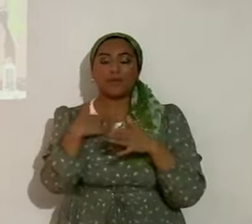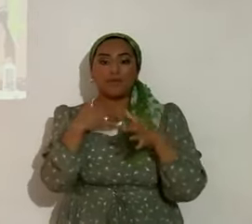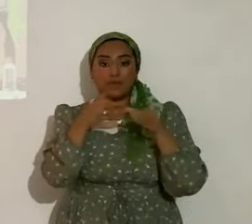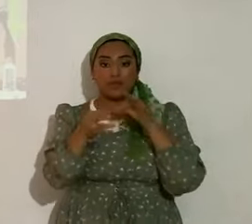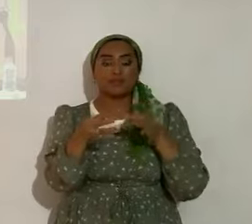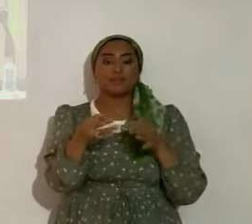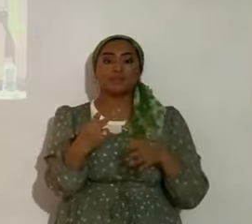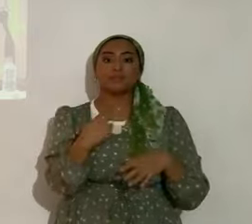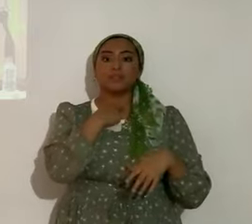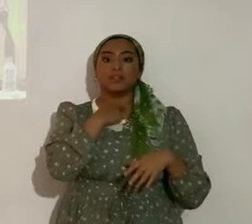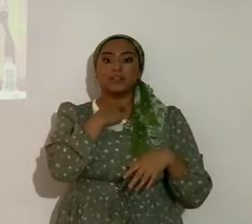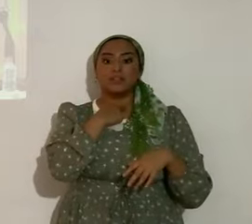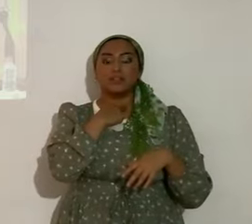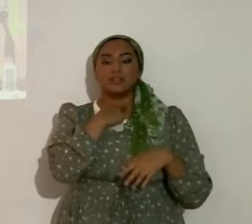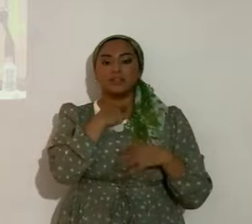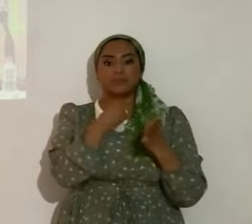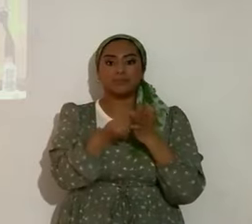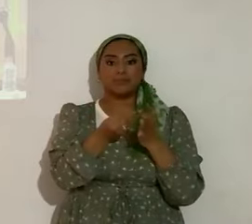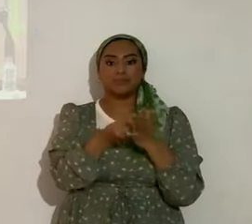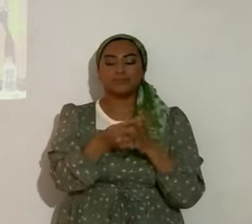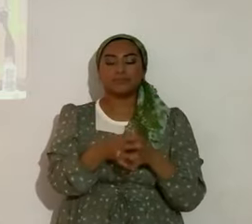deuda original.